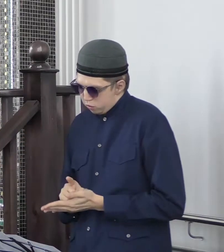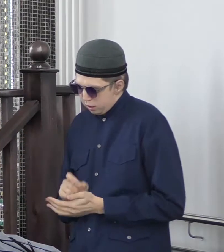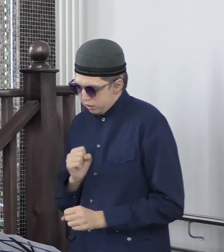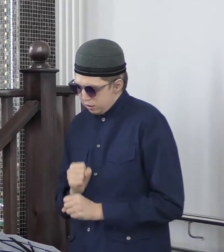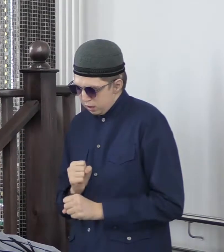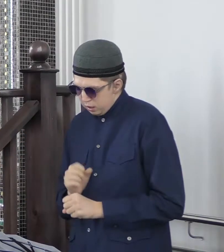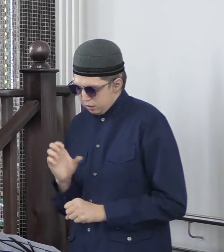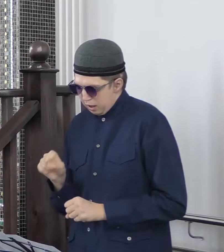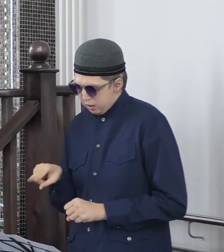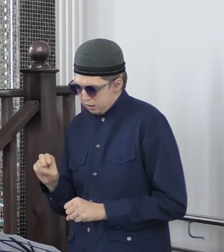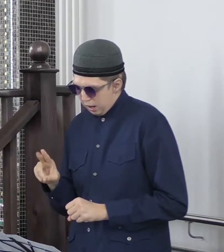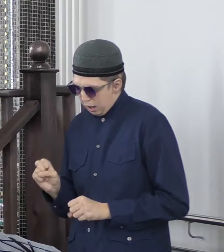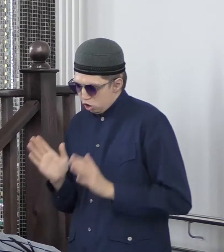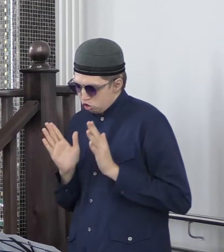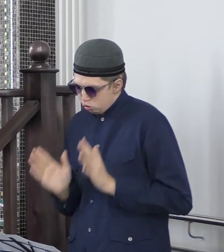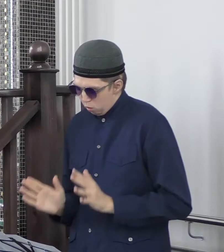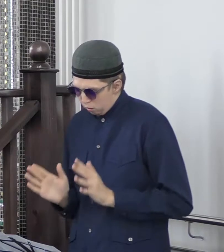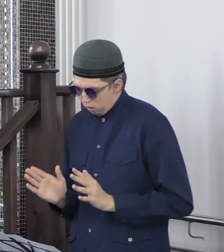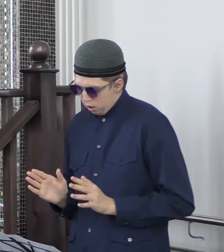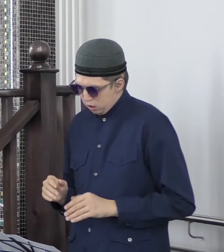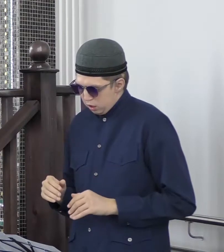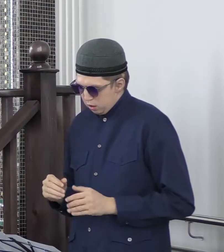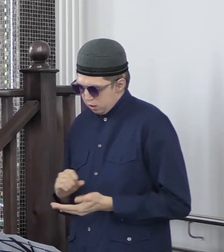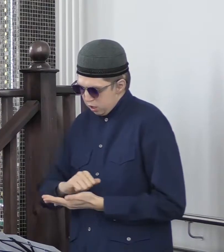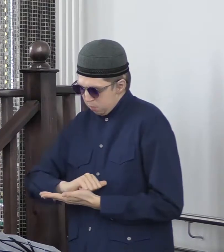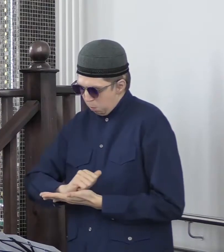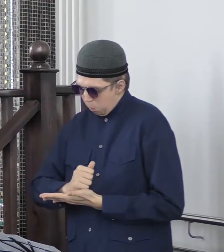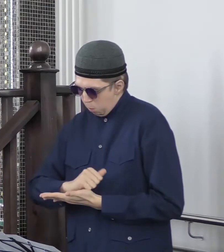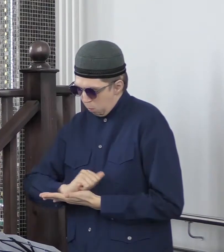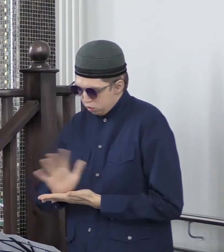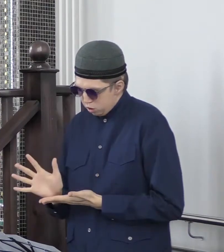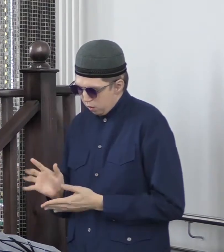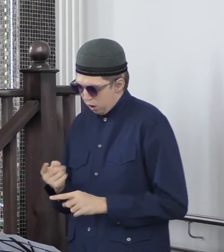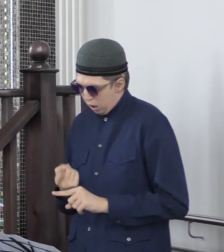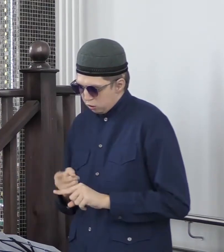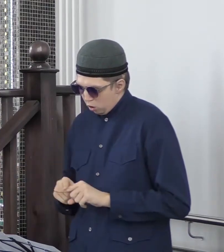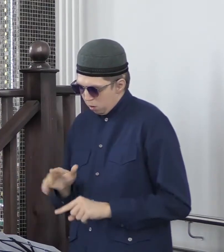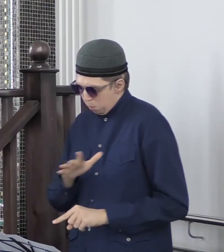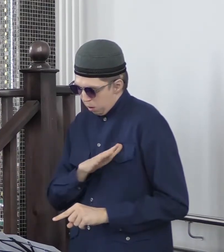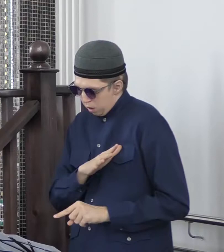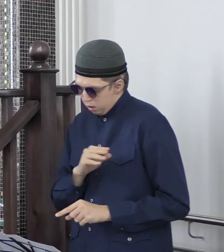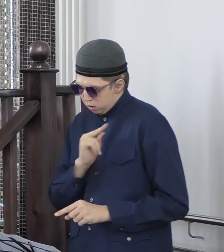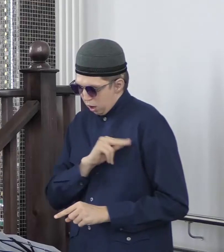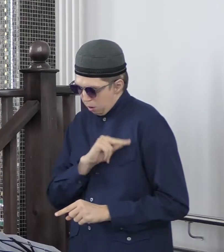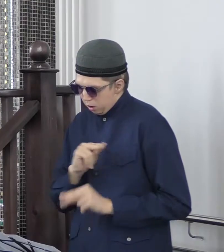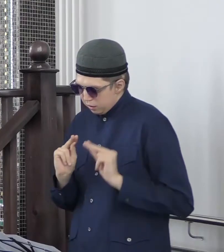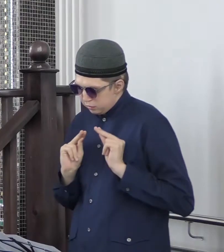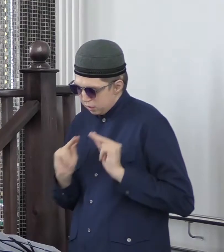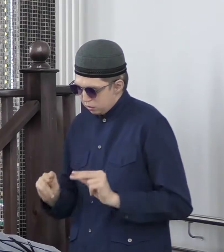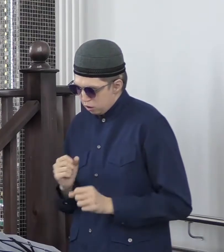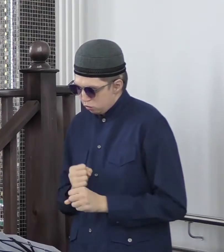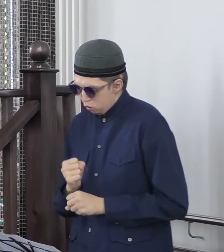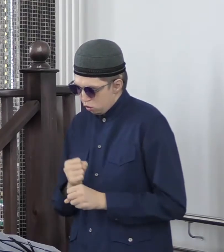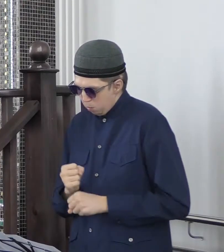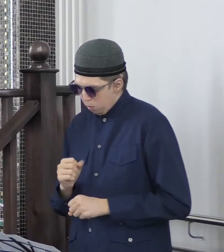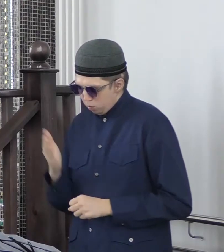vakitte Allah subhanahu wa ta'ala Peygamberimiz ne civerdi, İslam ne civerdi? Hem Allah şu şey şiyah,